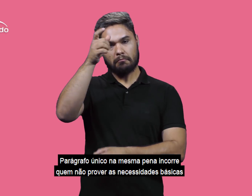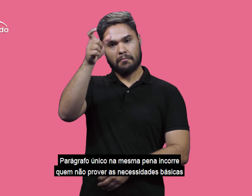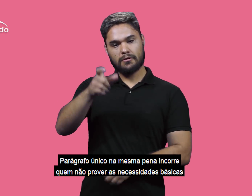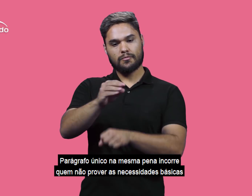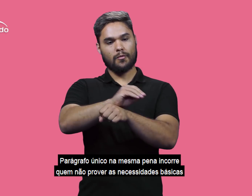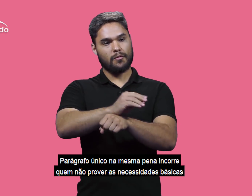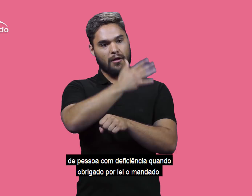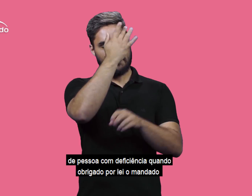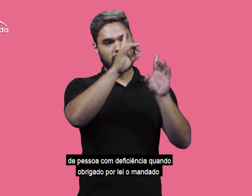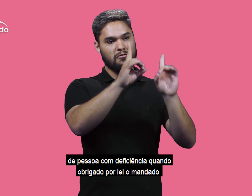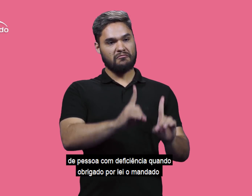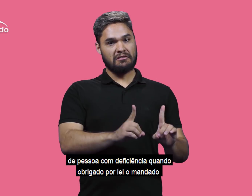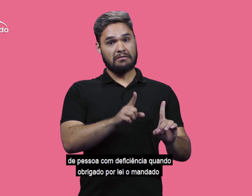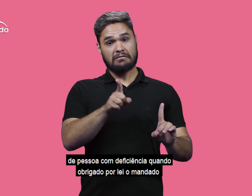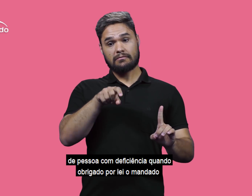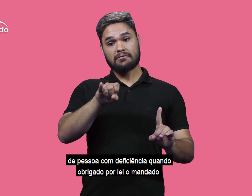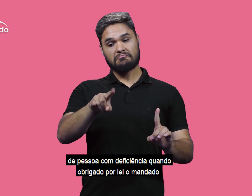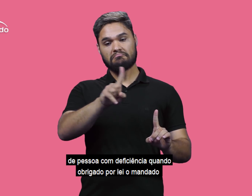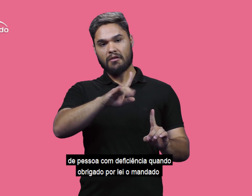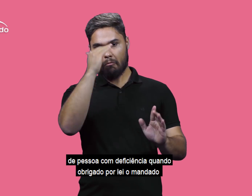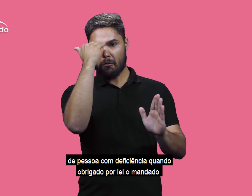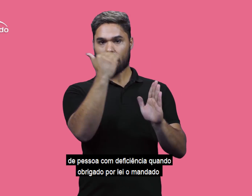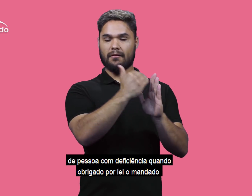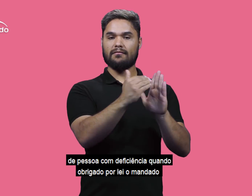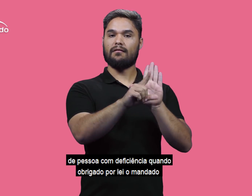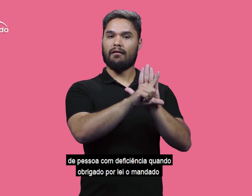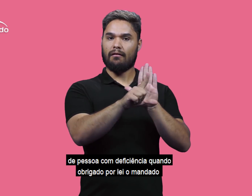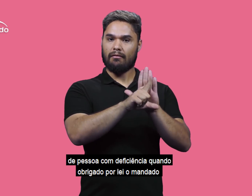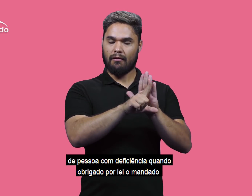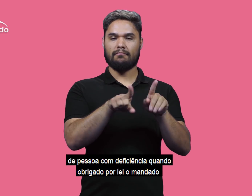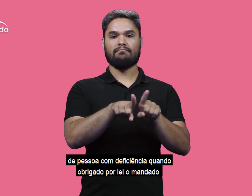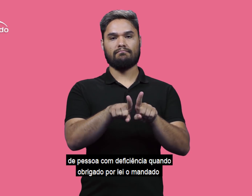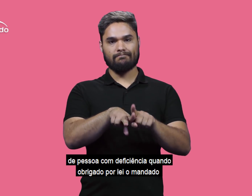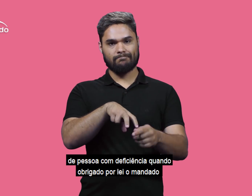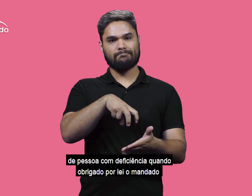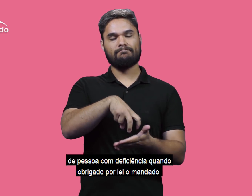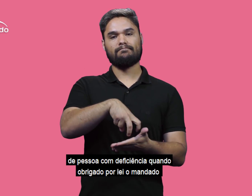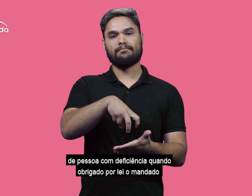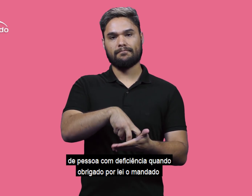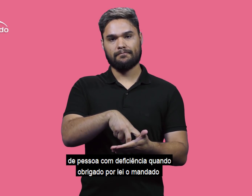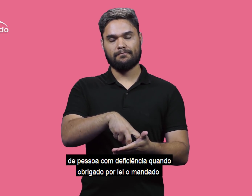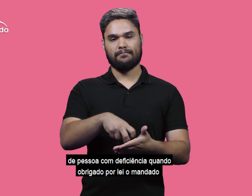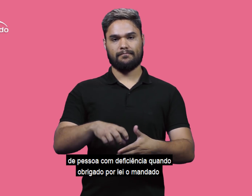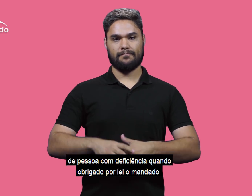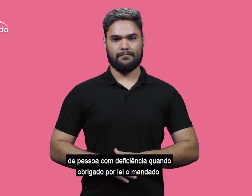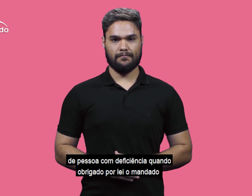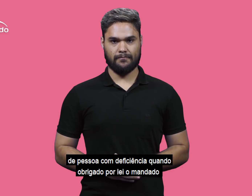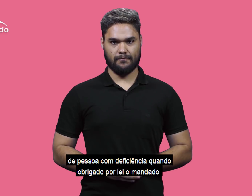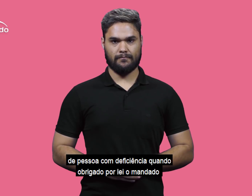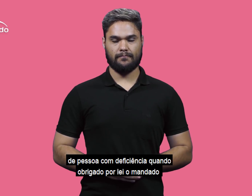básicas de pessoa com deficiência quando obrigado por lei ou mandado